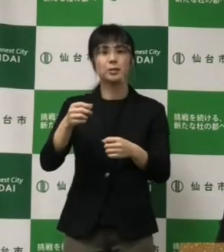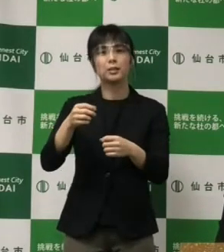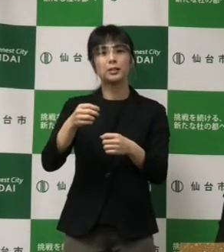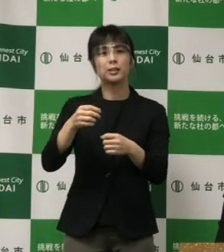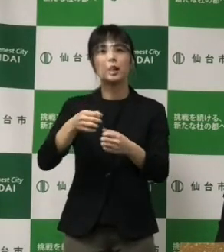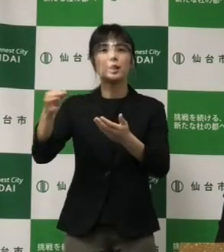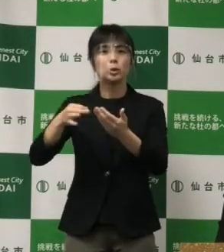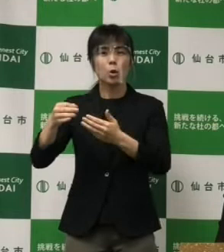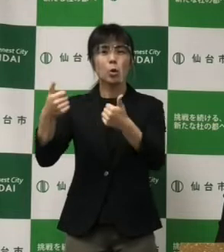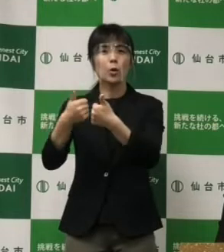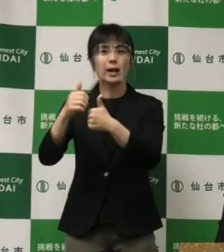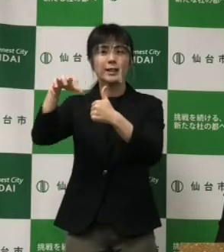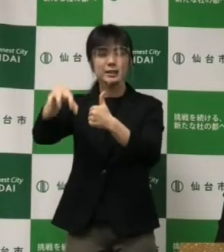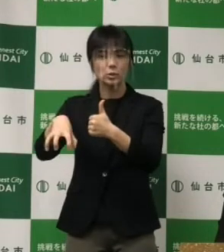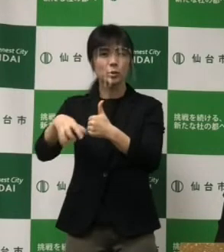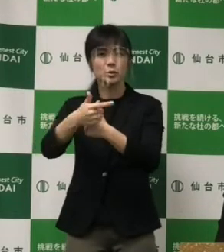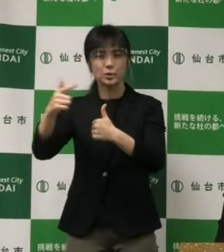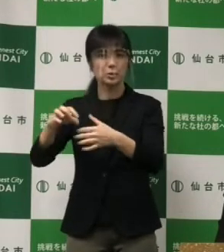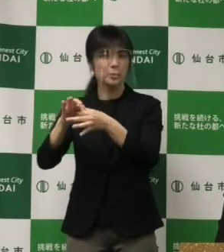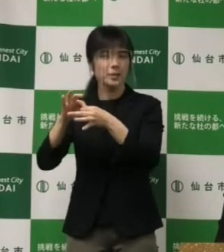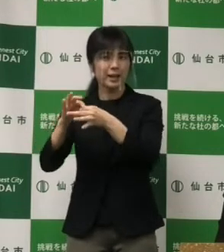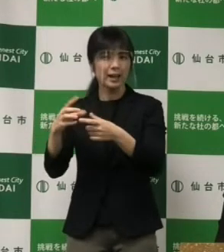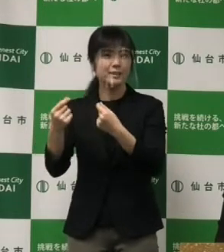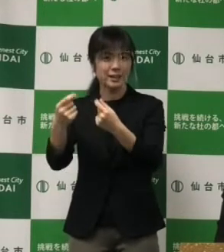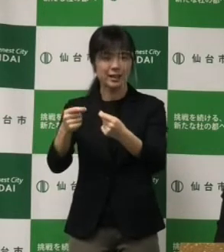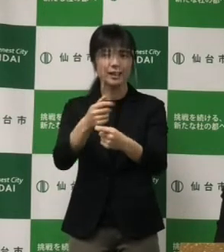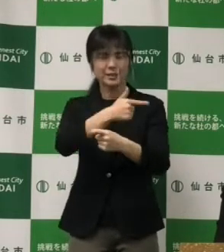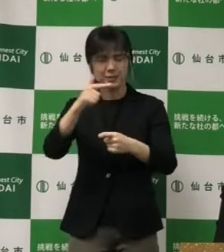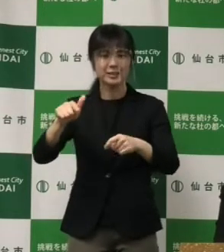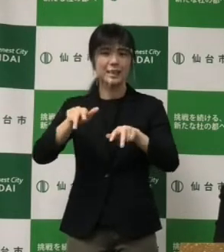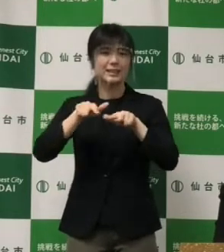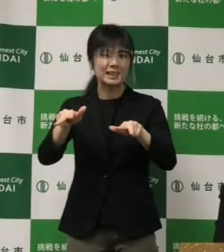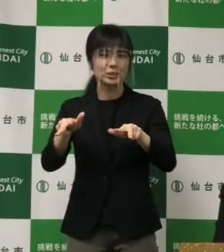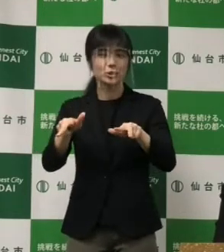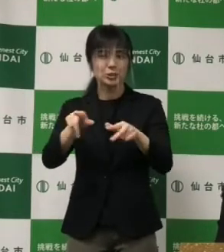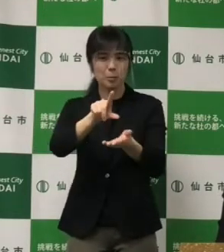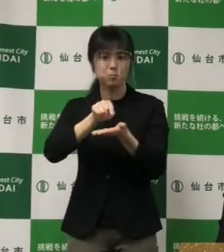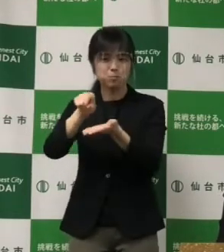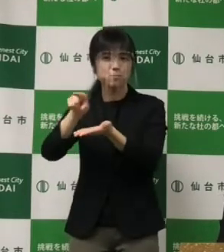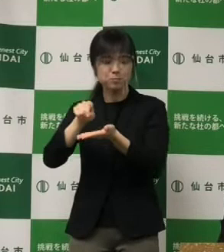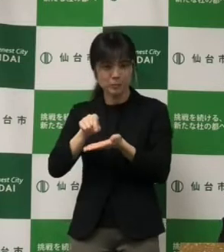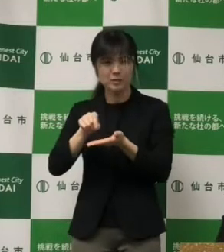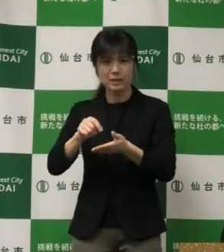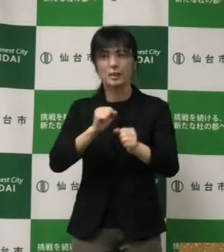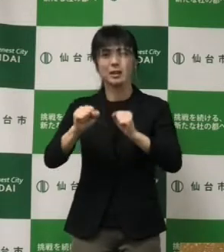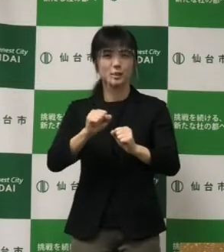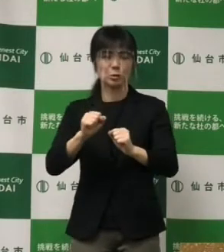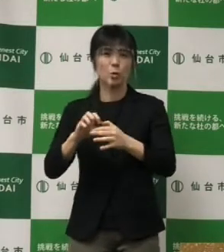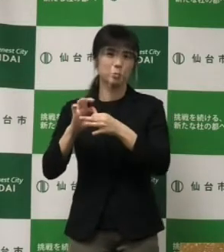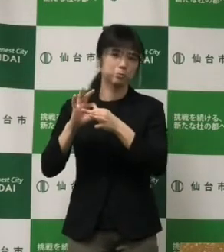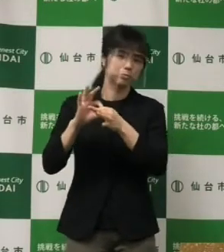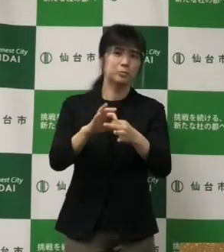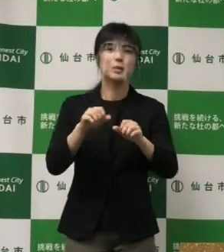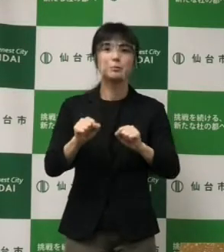ら、いろんな施策を積み重ねてきました。でこれはまさに地元のいろいろな声があったからだというふうに